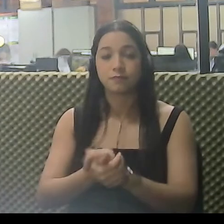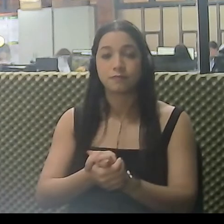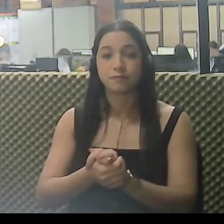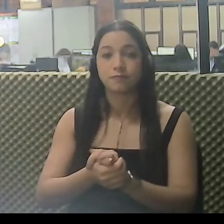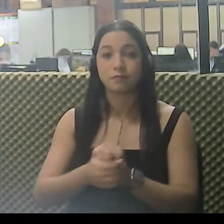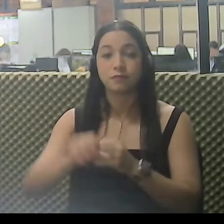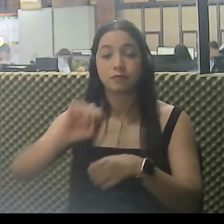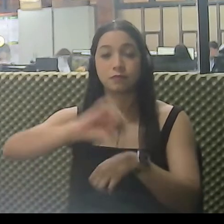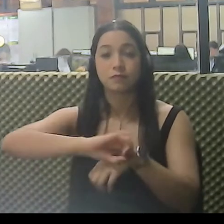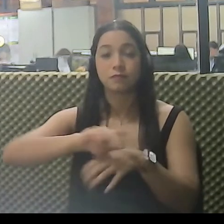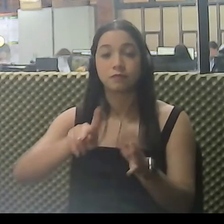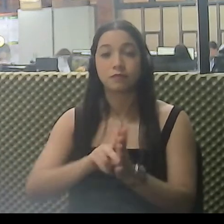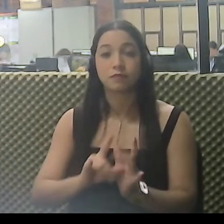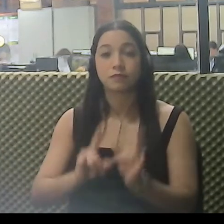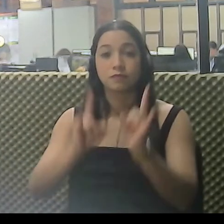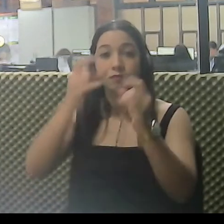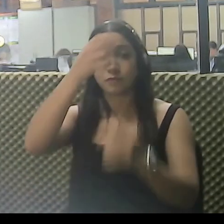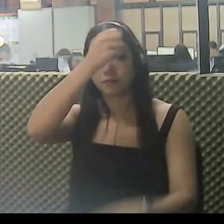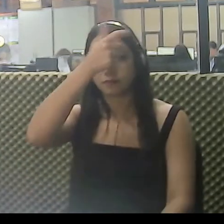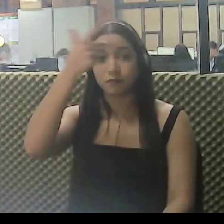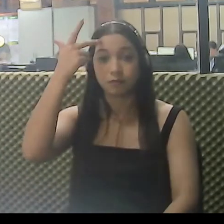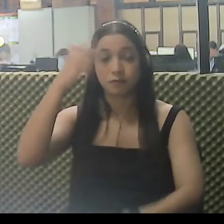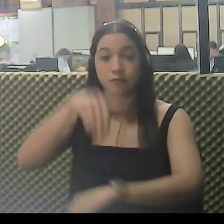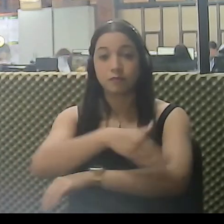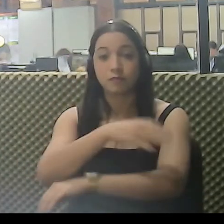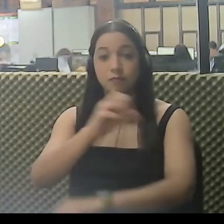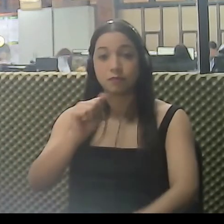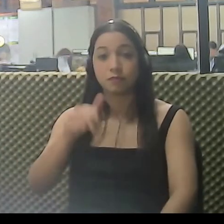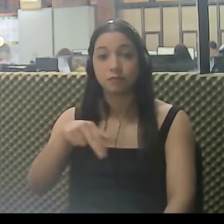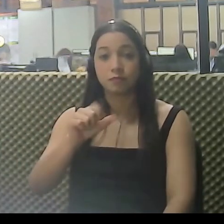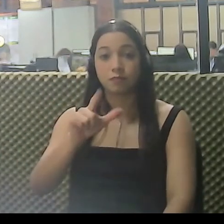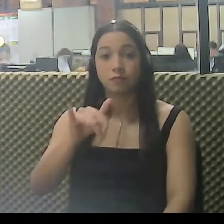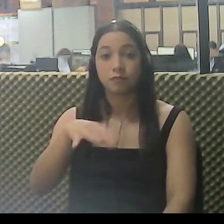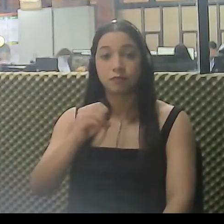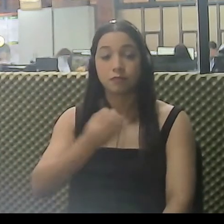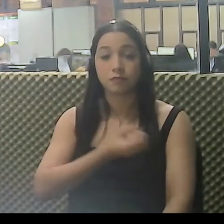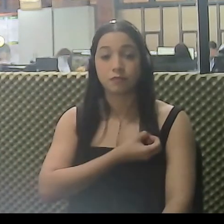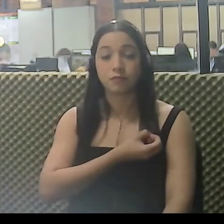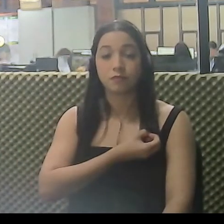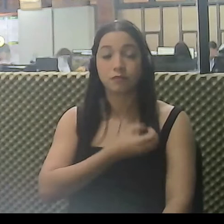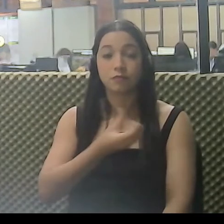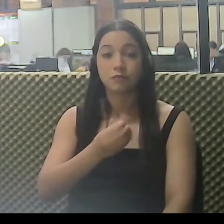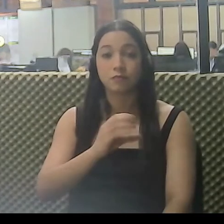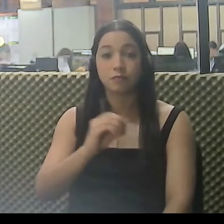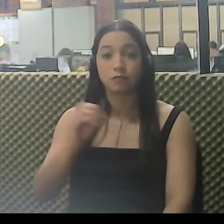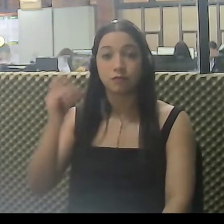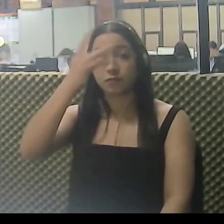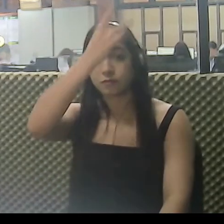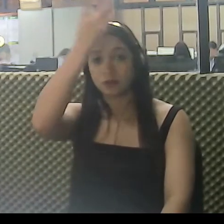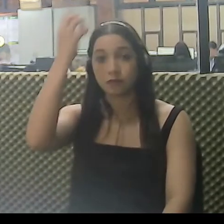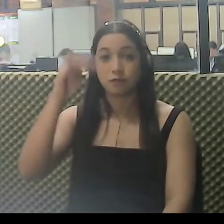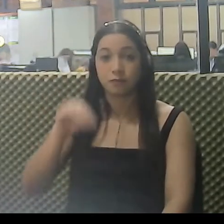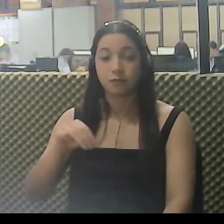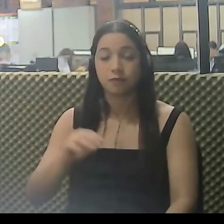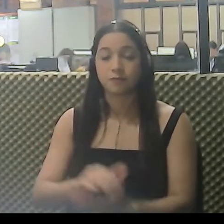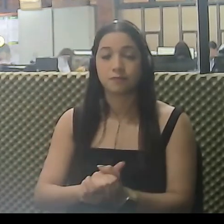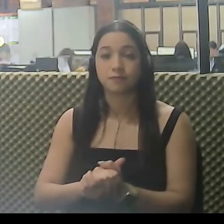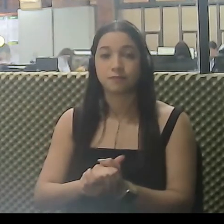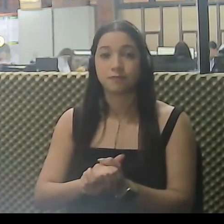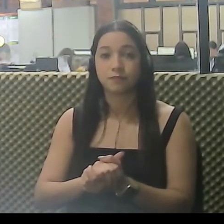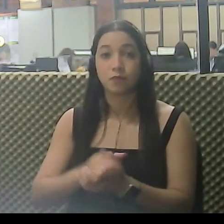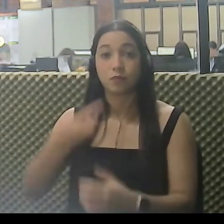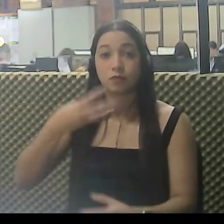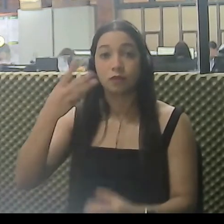no Centro Administrativo Municipal, na Avenida Anselmo Alves dos Santos, número 600, bairro Santa Mônica. O piso é